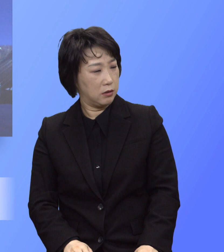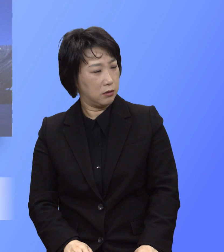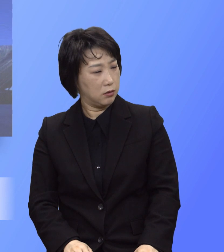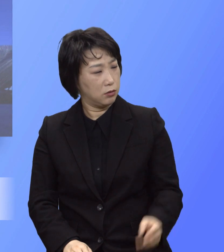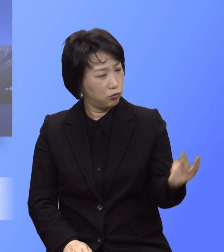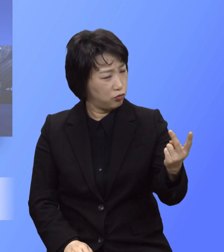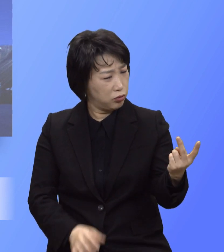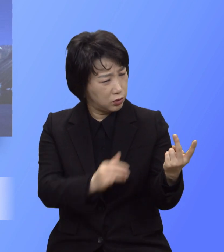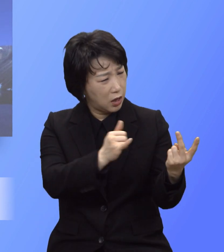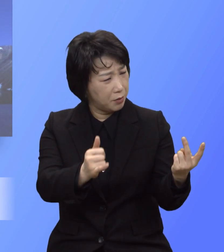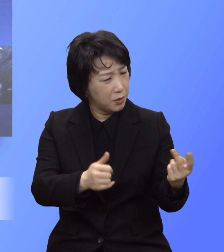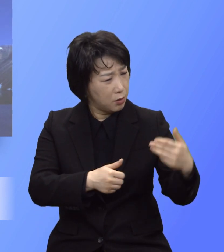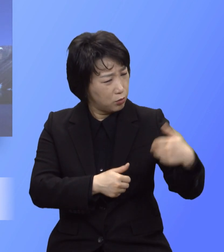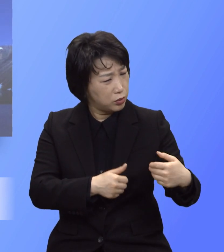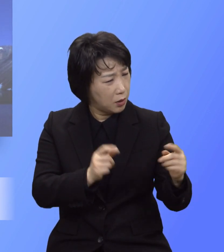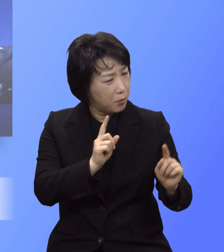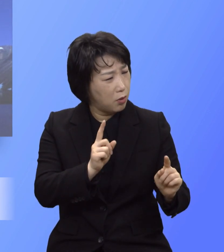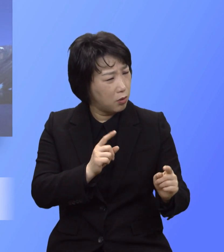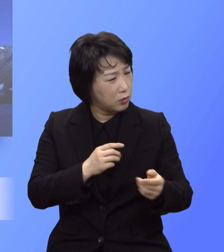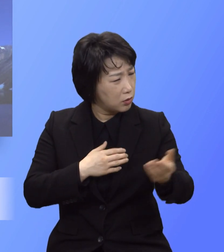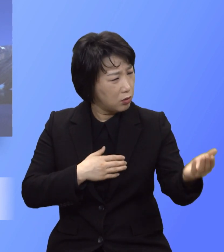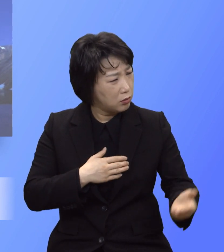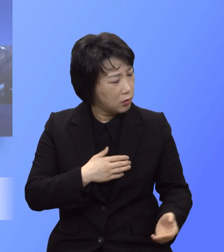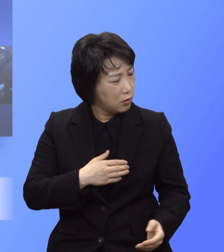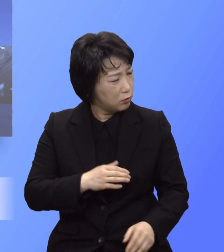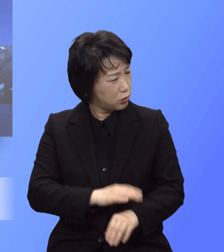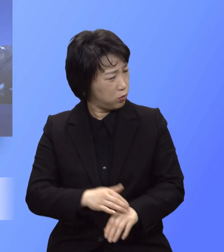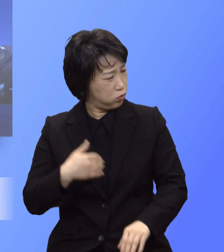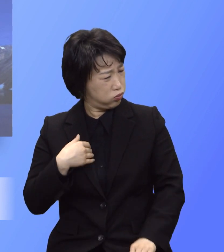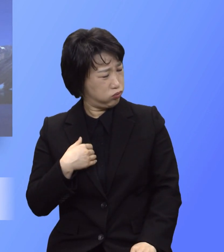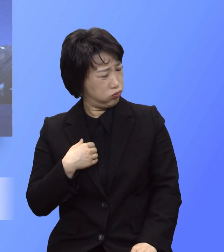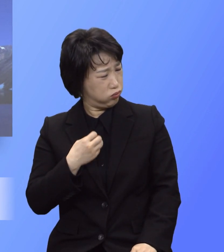그들이 뭘 구하는지 나는 잘